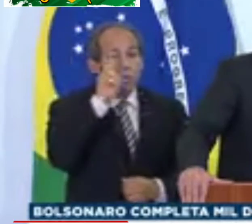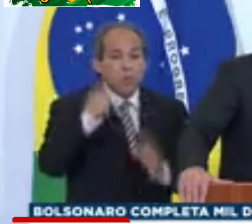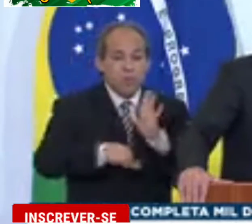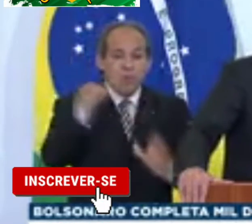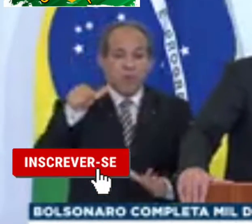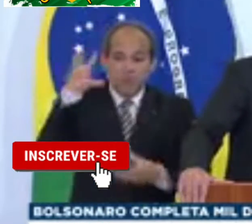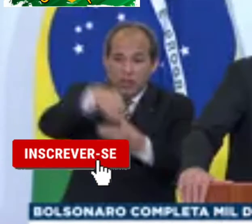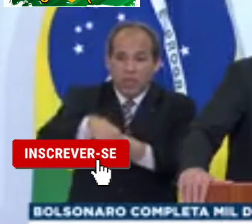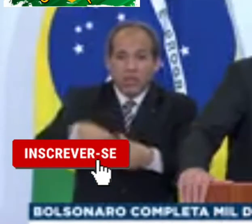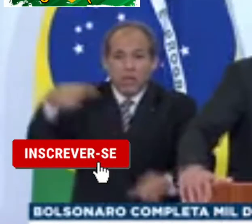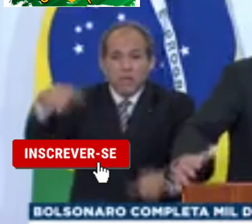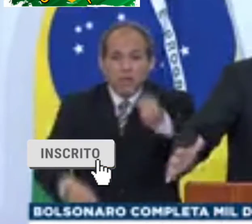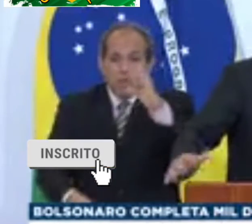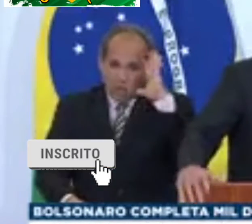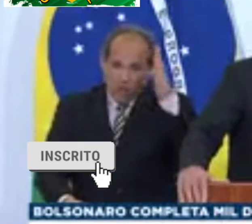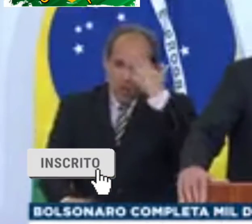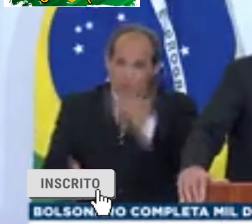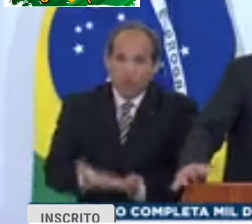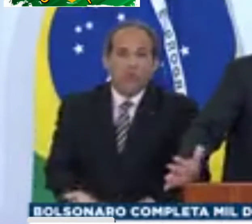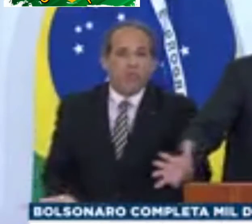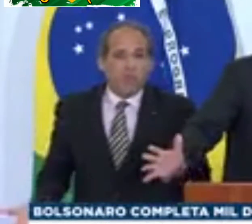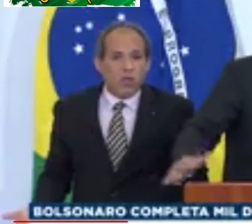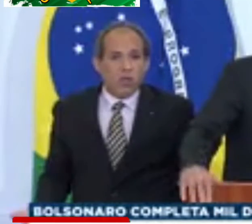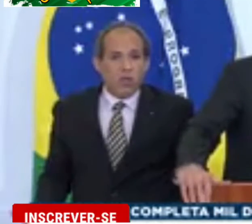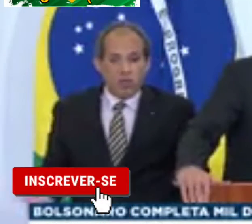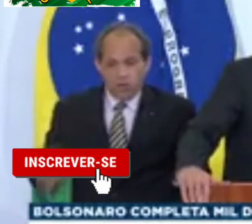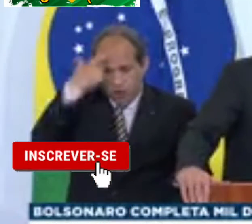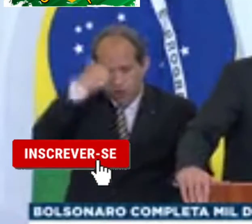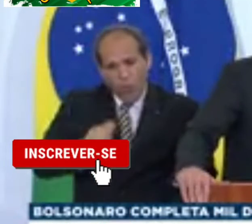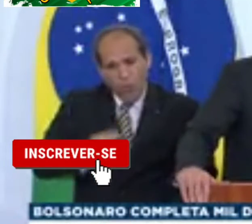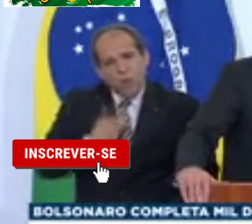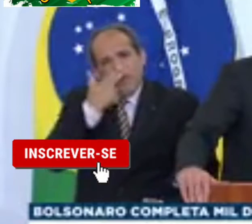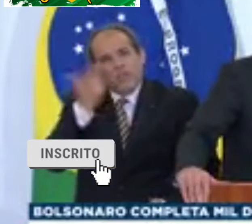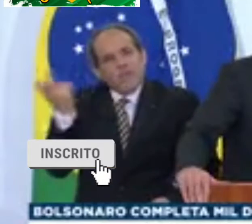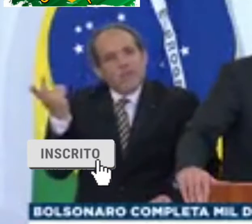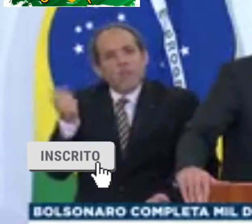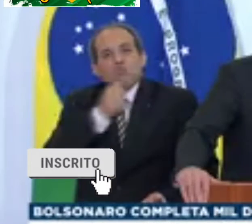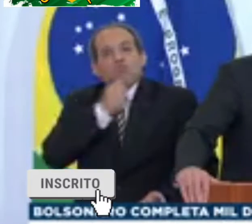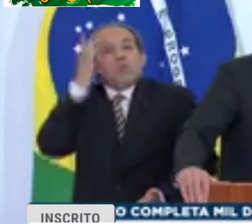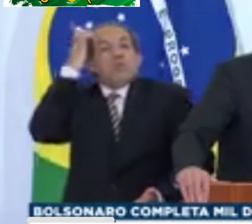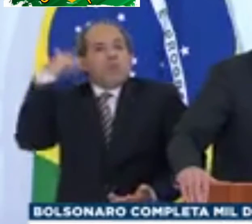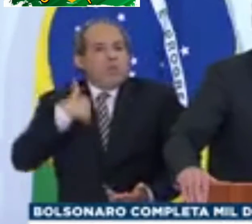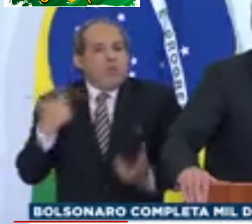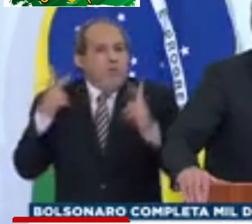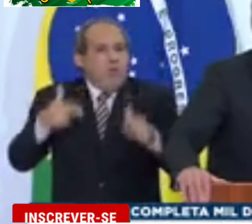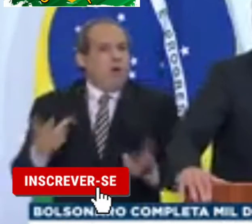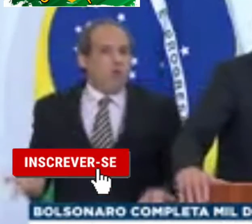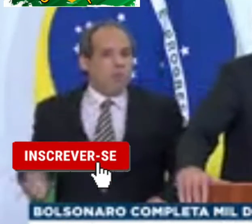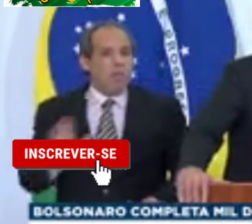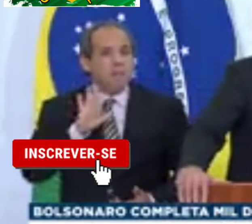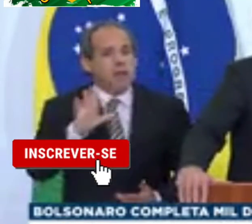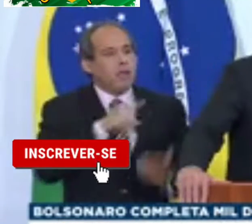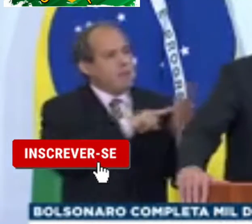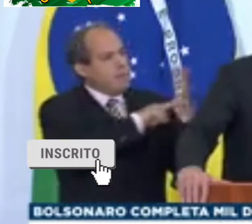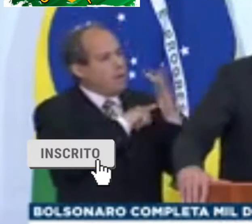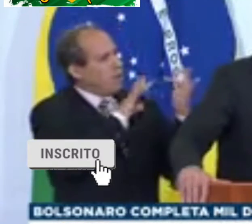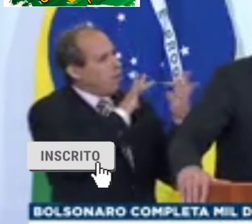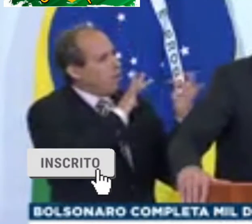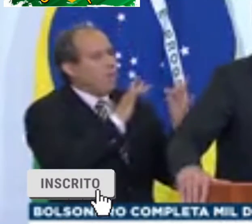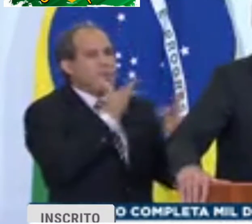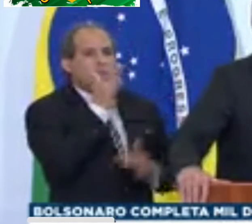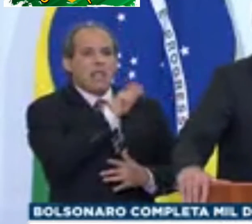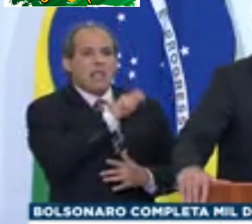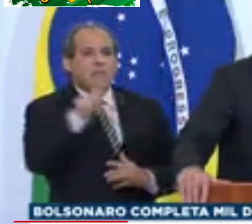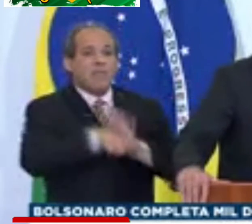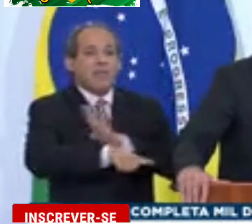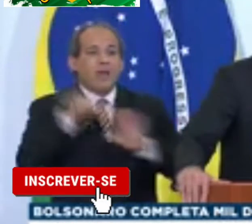que resolveu acreditar num matuto como eu, no primeiro encontro nosso, aproximadamente 10 meses antes